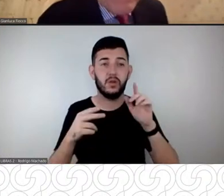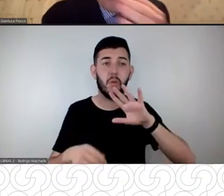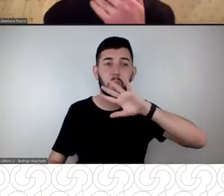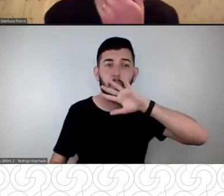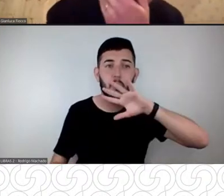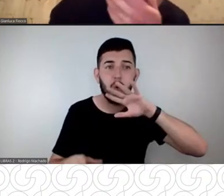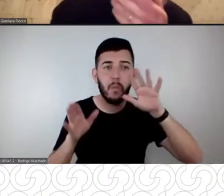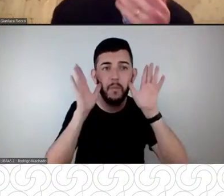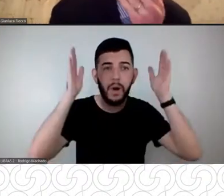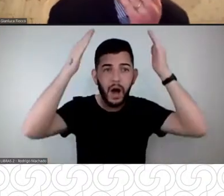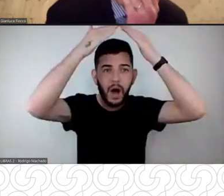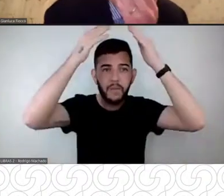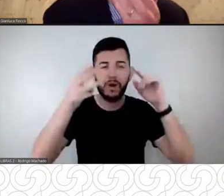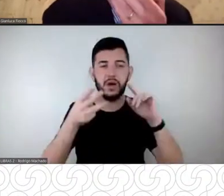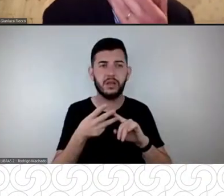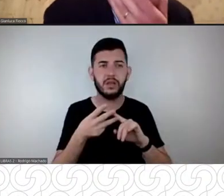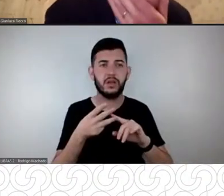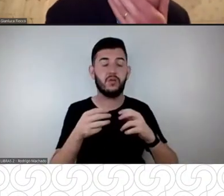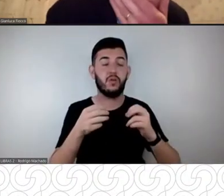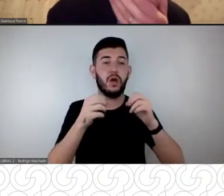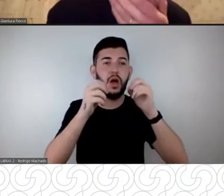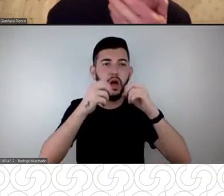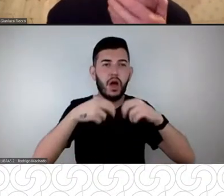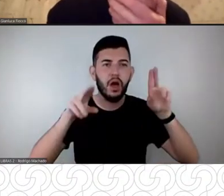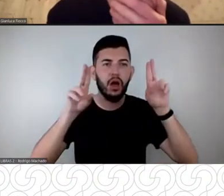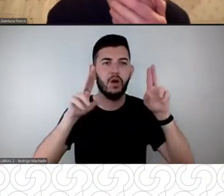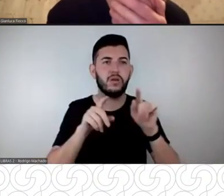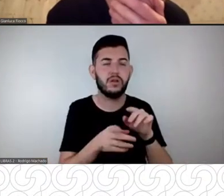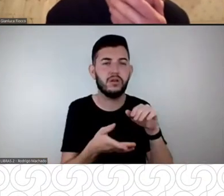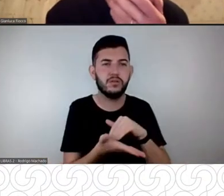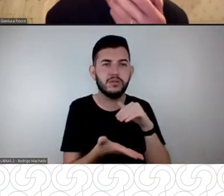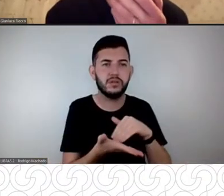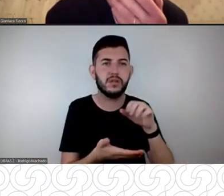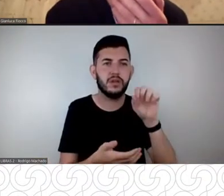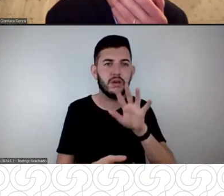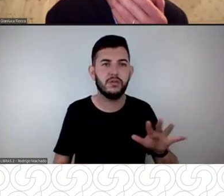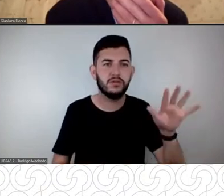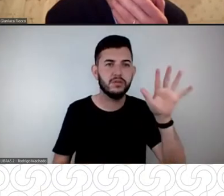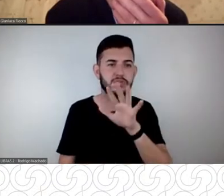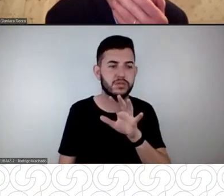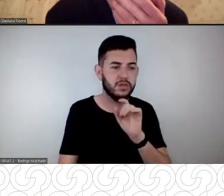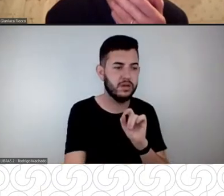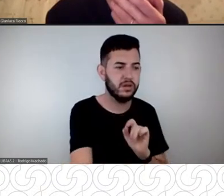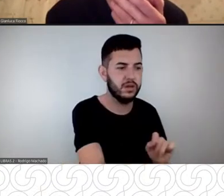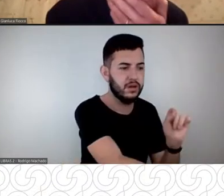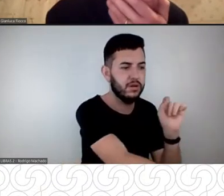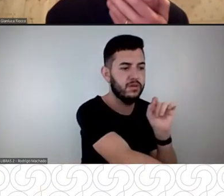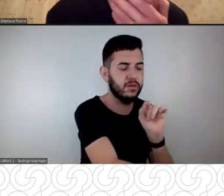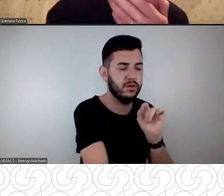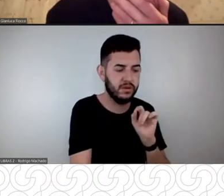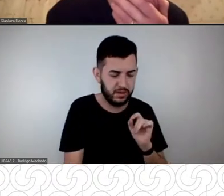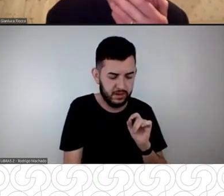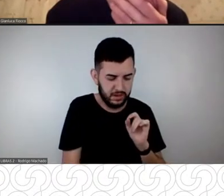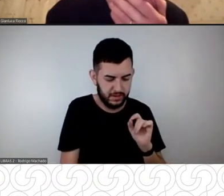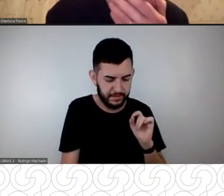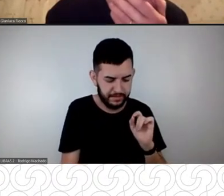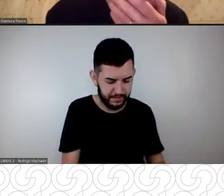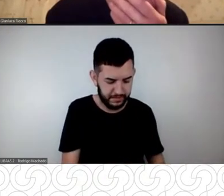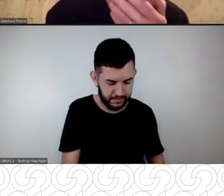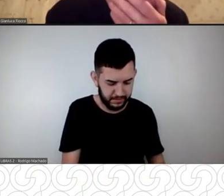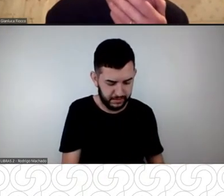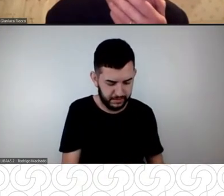Nações Unidas, pelo secretário-geral Guterres, que é um português, amigo do Brasil. Então,